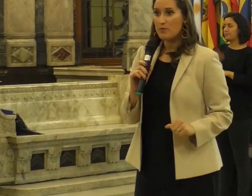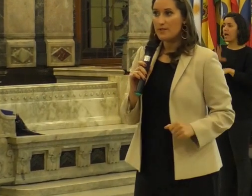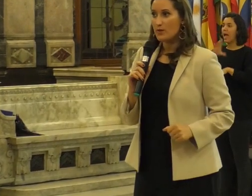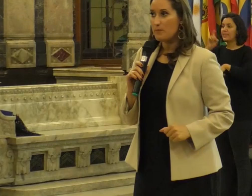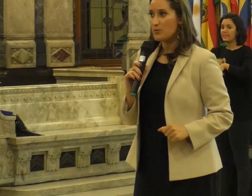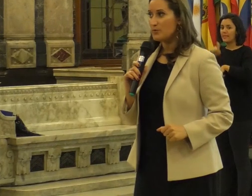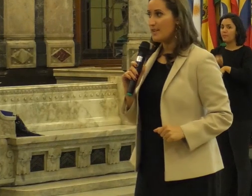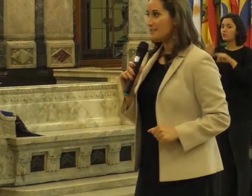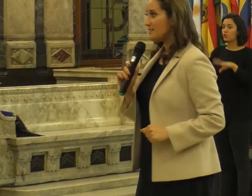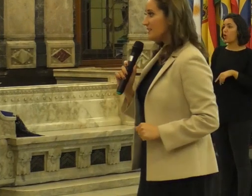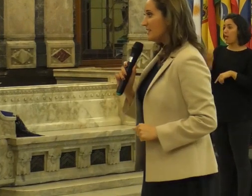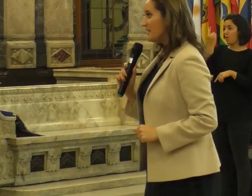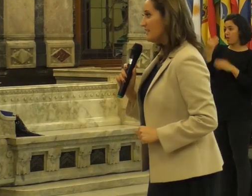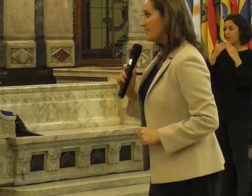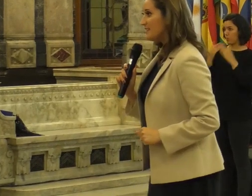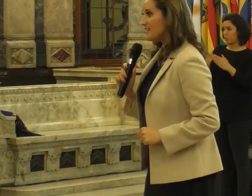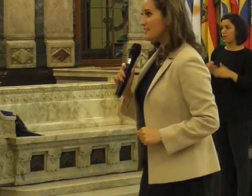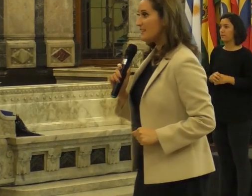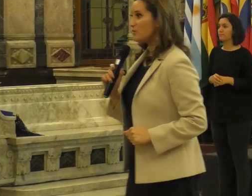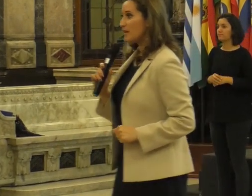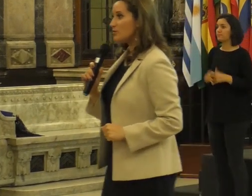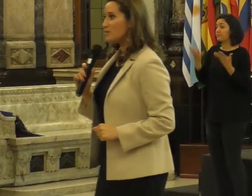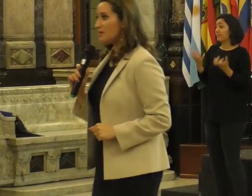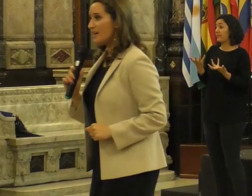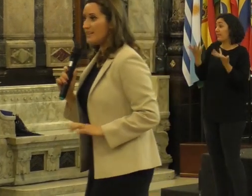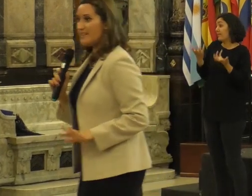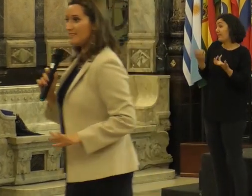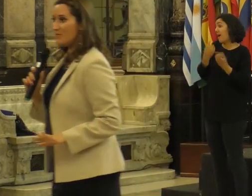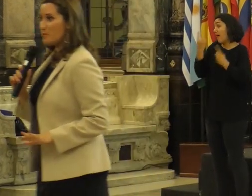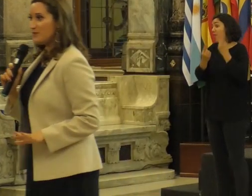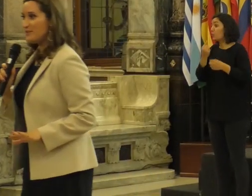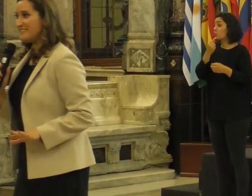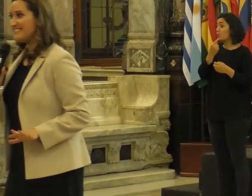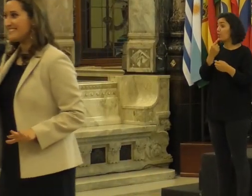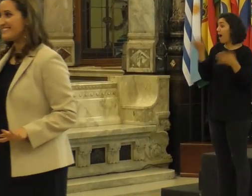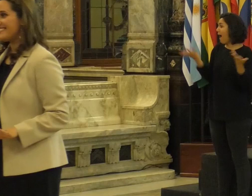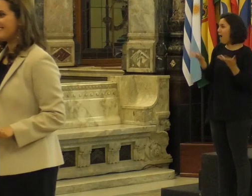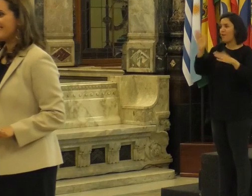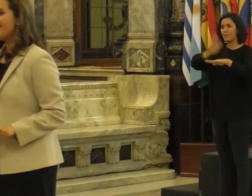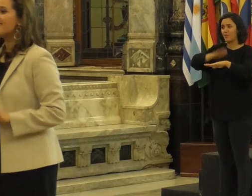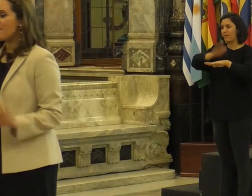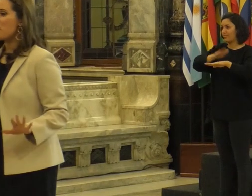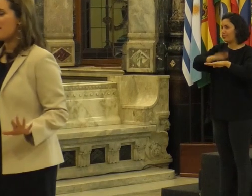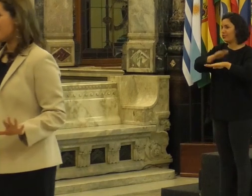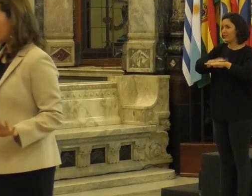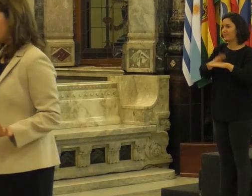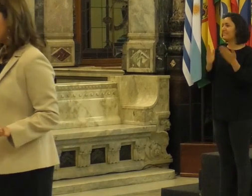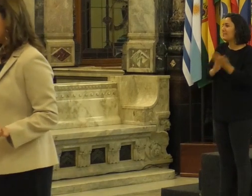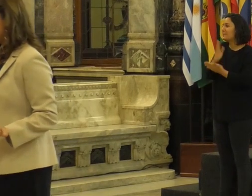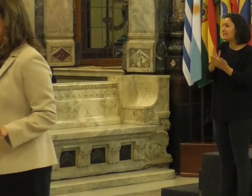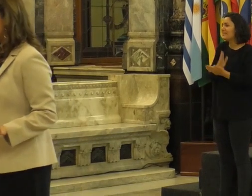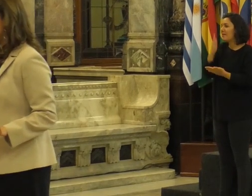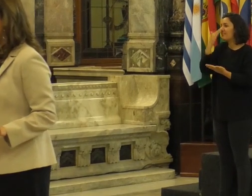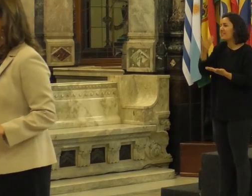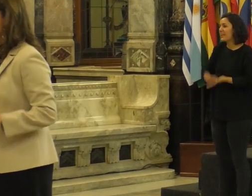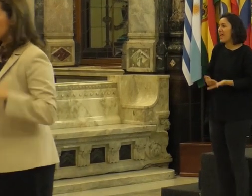tiempo para una sola pregunta. Quien quiera hacer alguna consulta, es el momento. Siempre pasa que al final